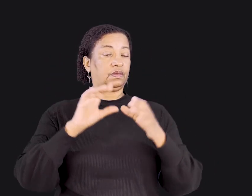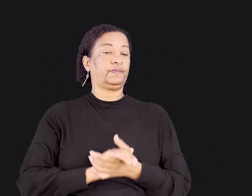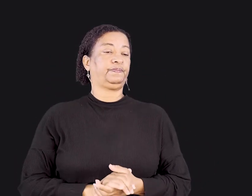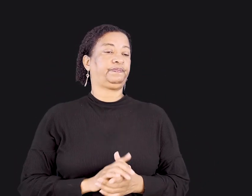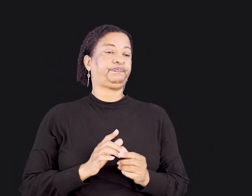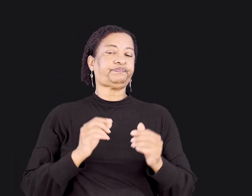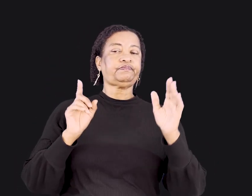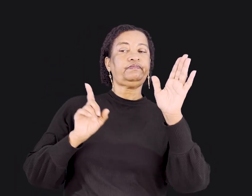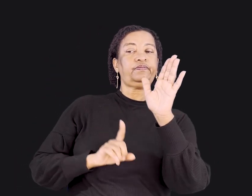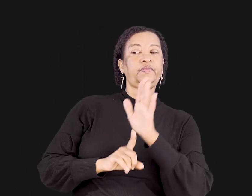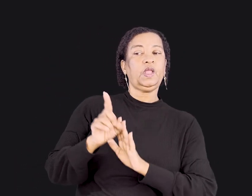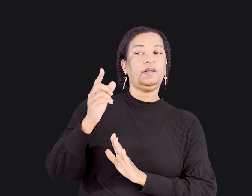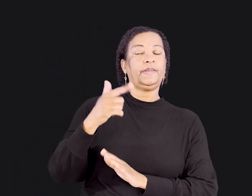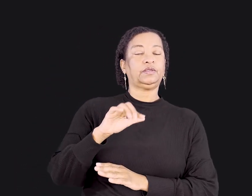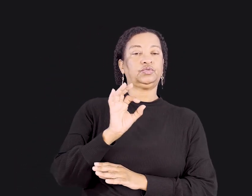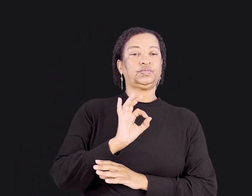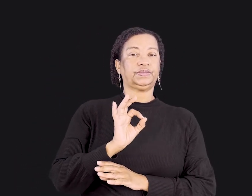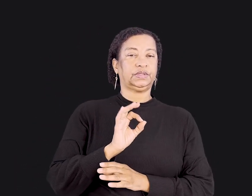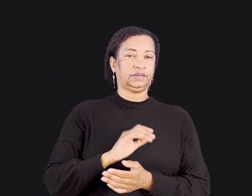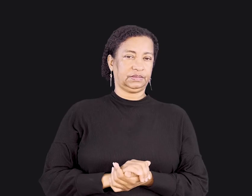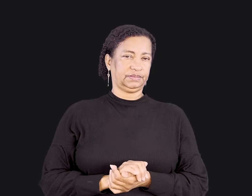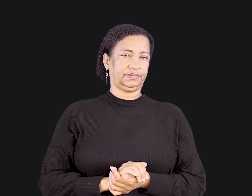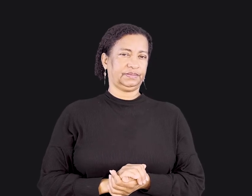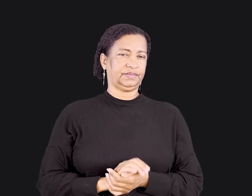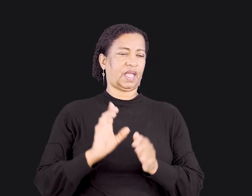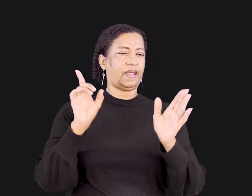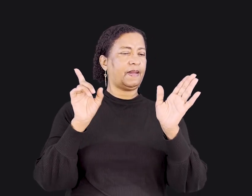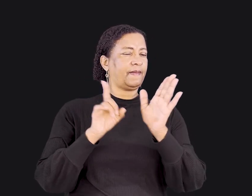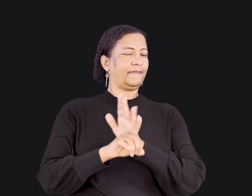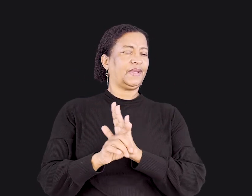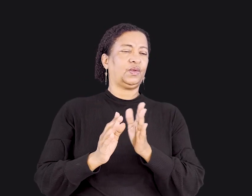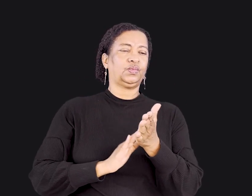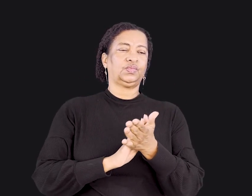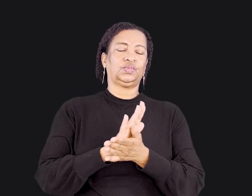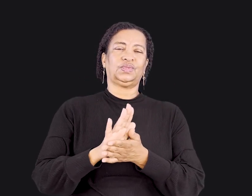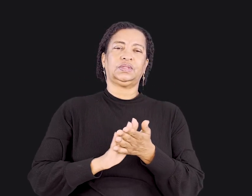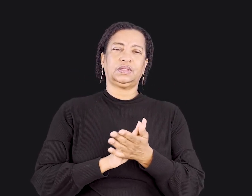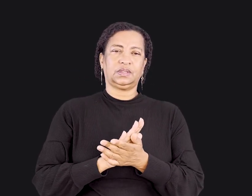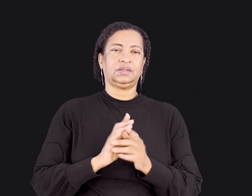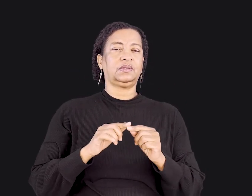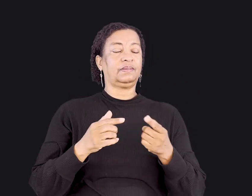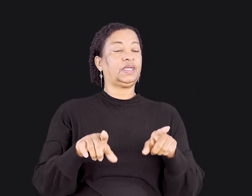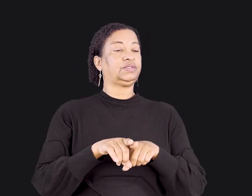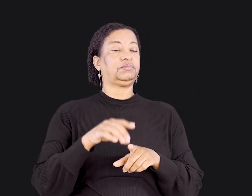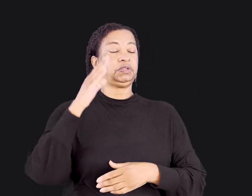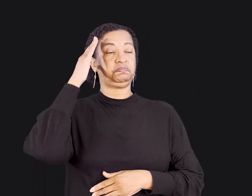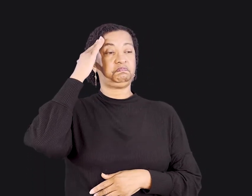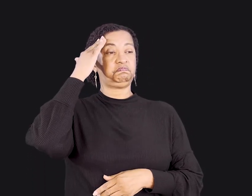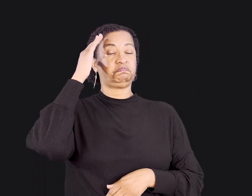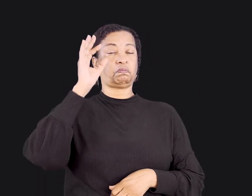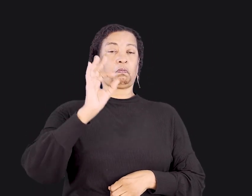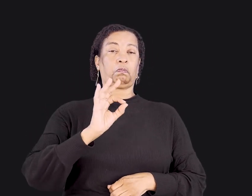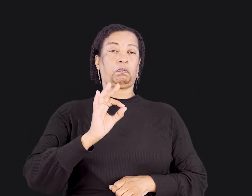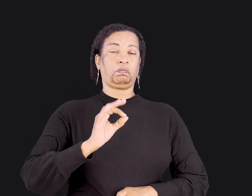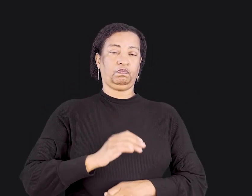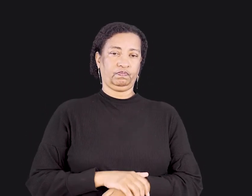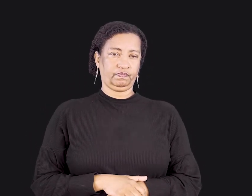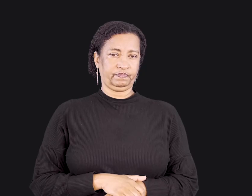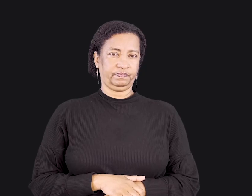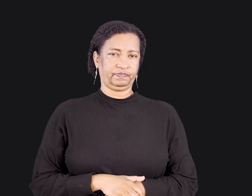Nicodemos não perguntou mais uma vez, como? Ele não perguntou mais nada, mas também não entendeu nada.